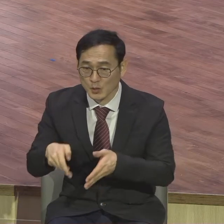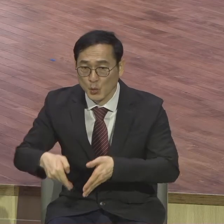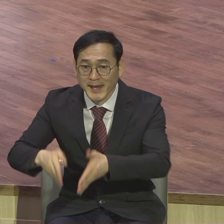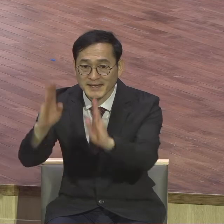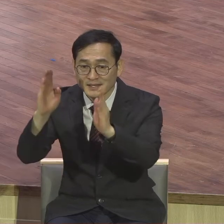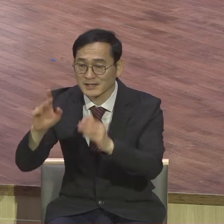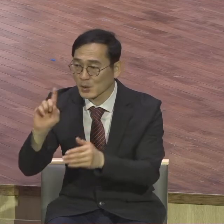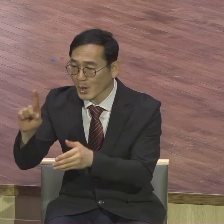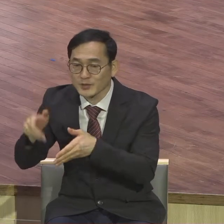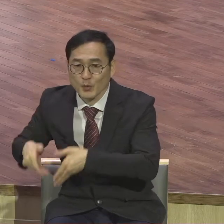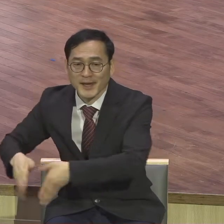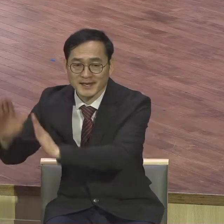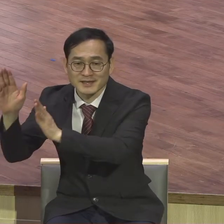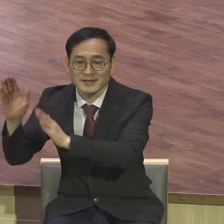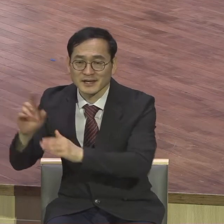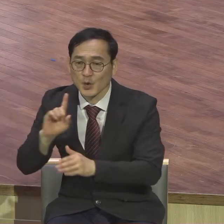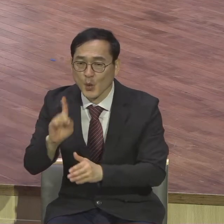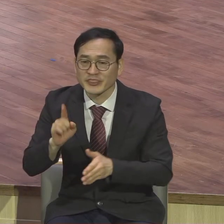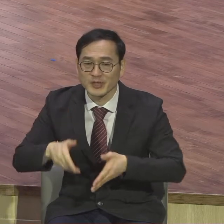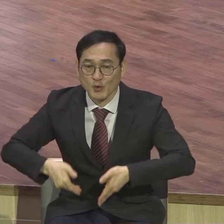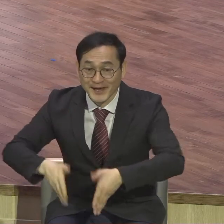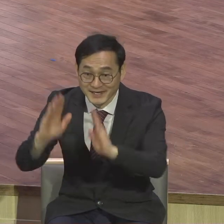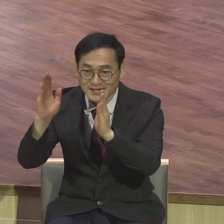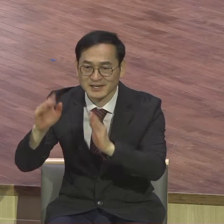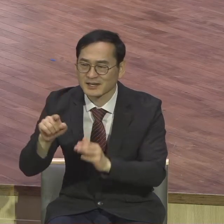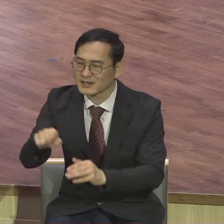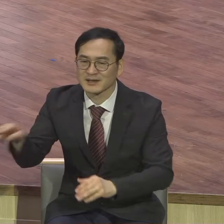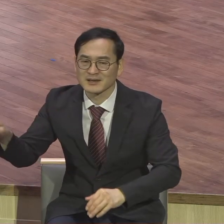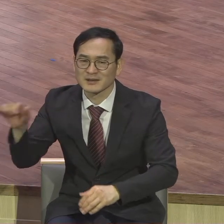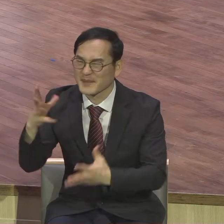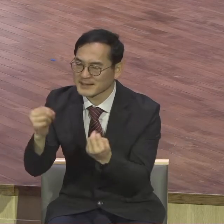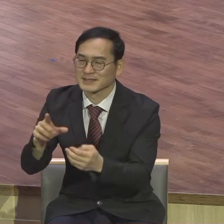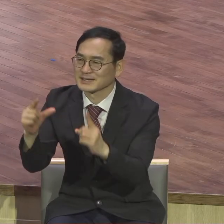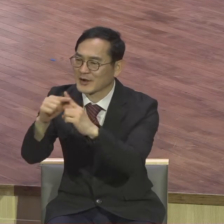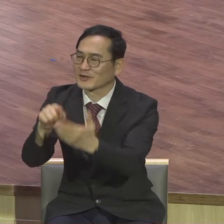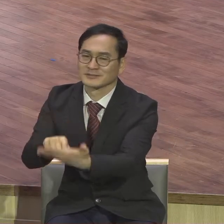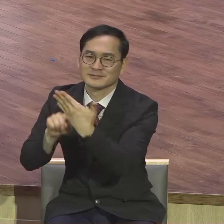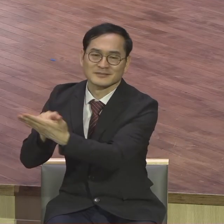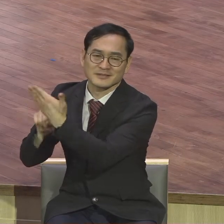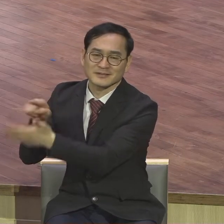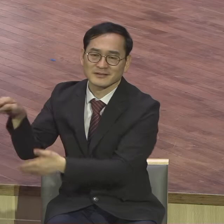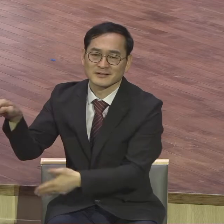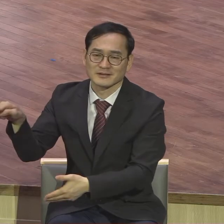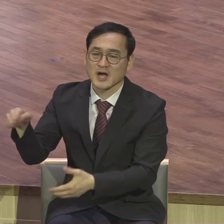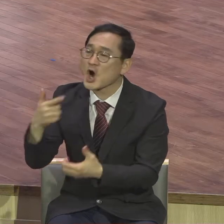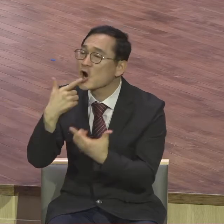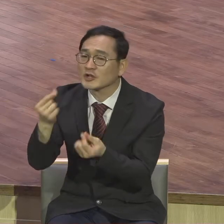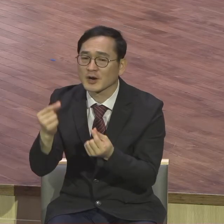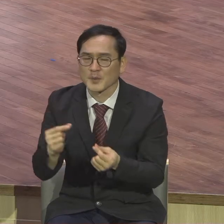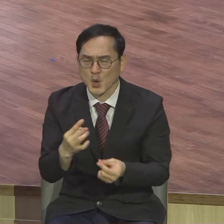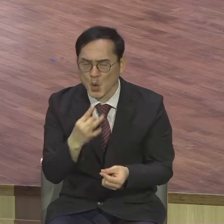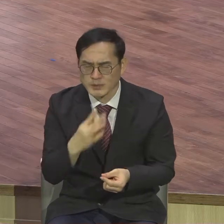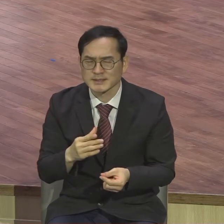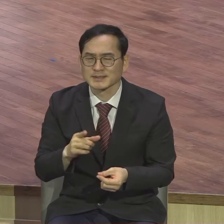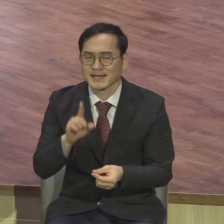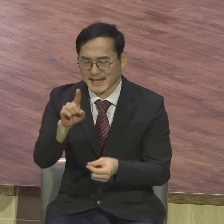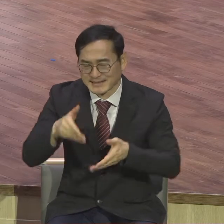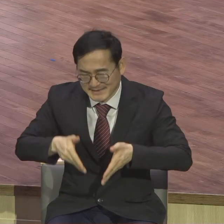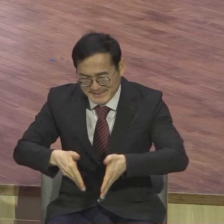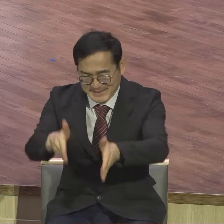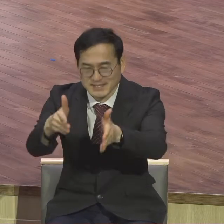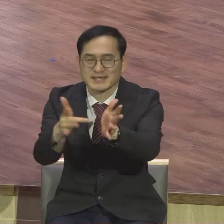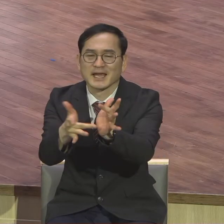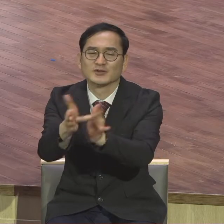많아. 우리 예수 믿는 우리는요, 온리 원웨이 돼야 돼요. 뭐 한여름 날씨처럼